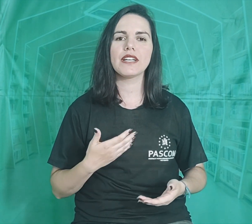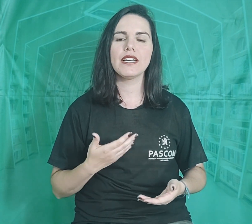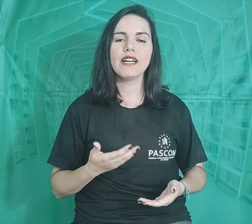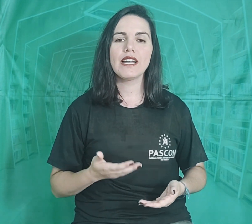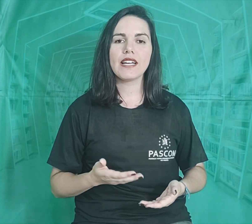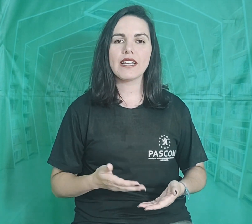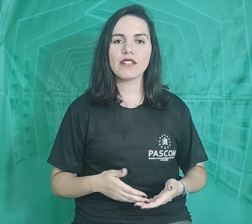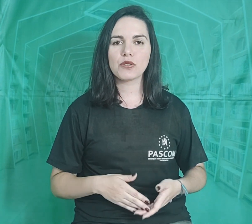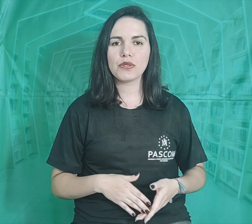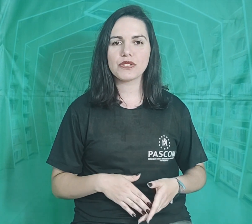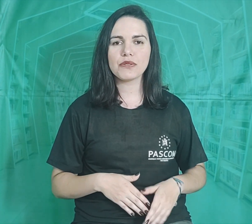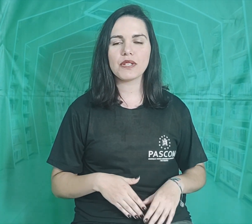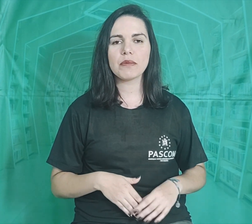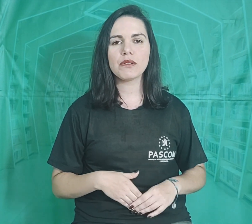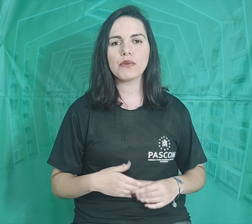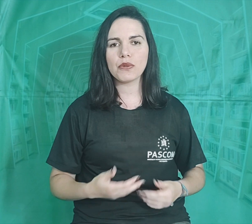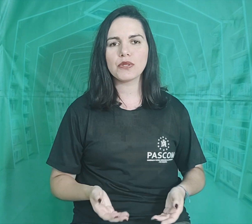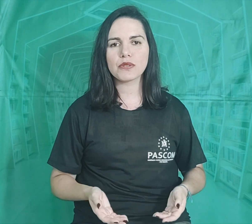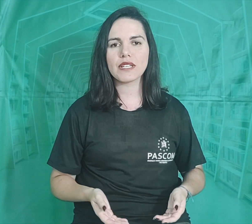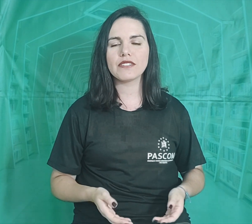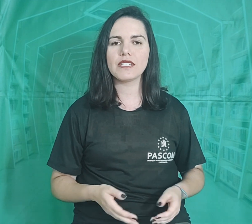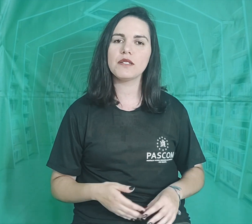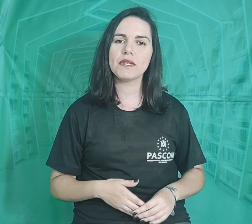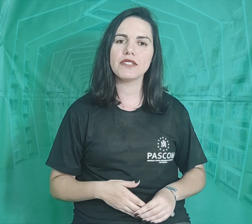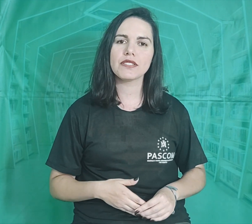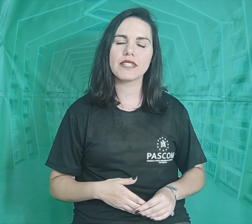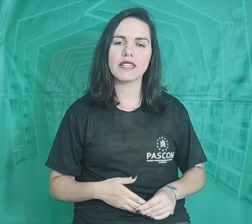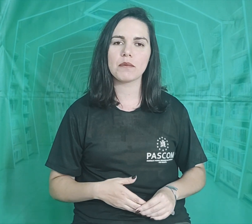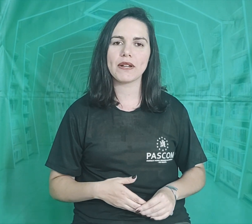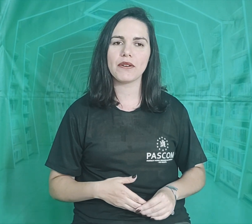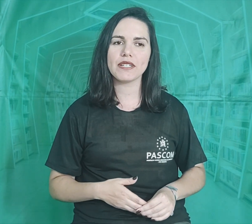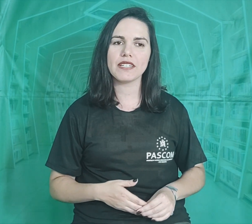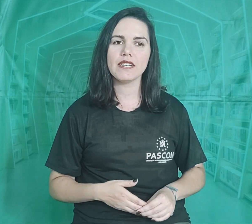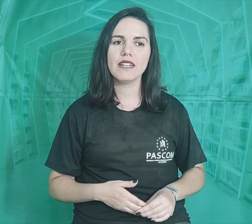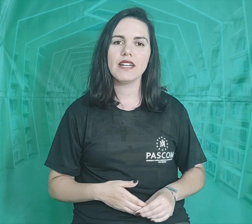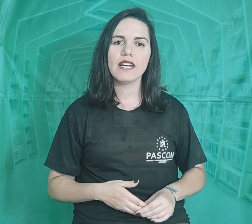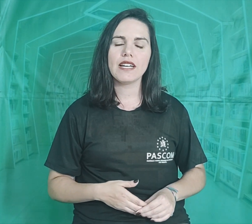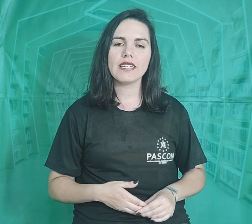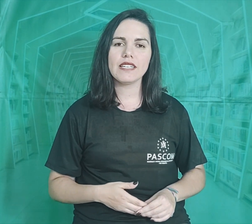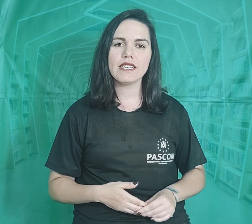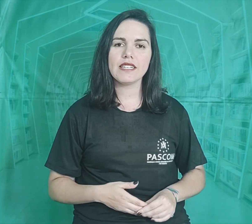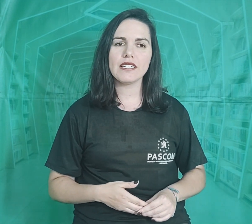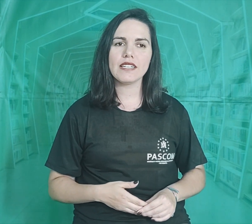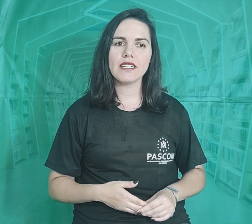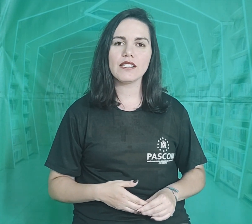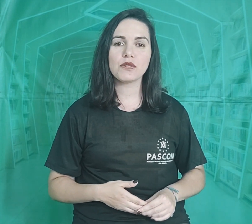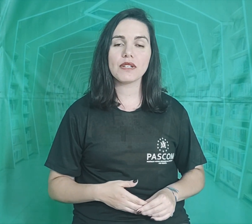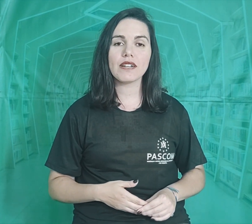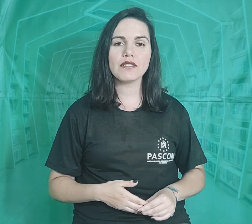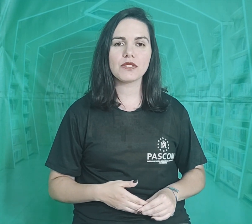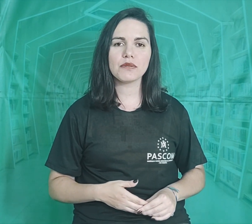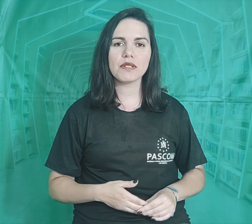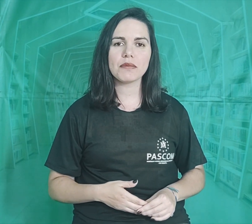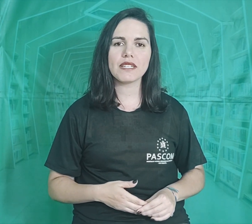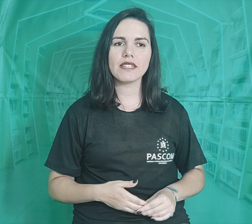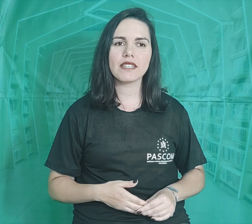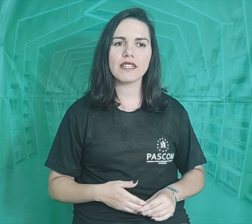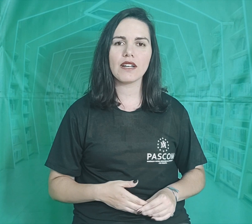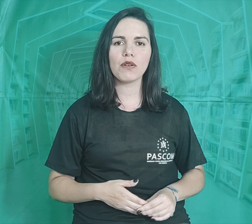né, surgiu também o curso, né, de Libras, né, na paróquia. E isso garantiu também que